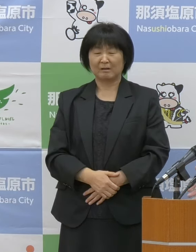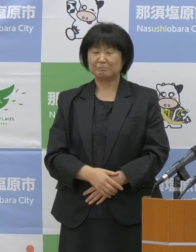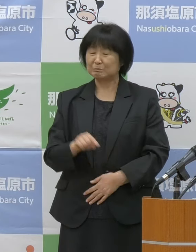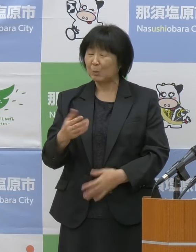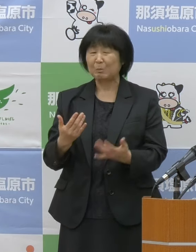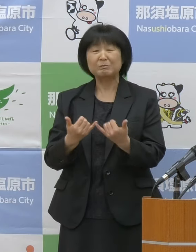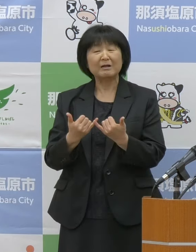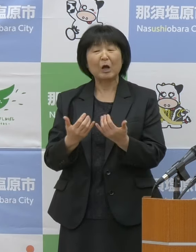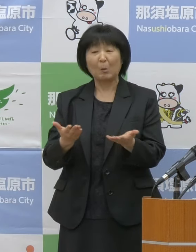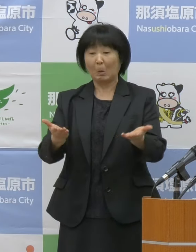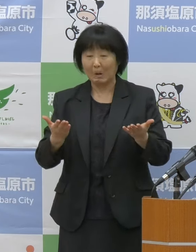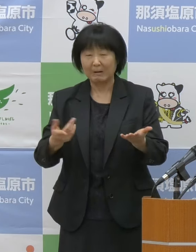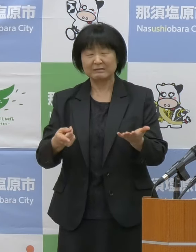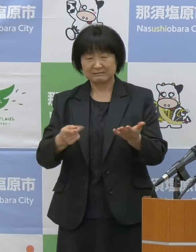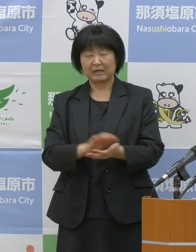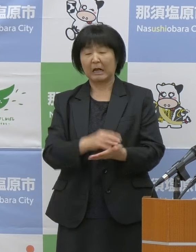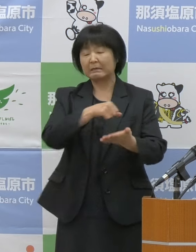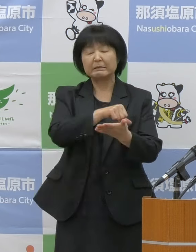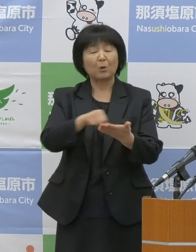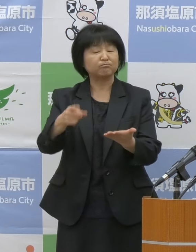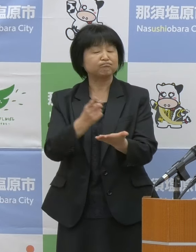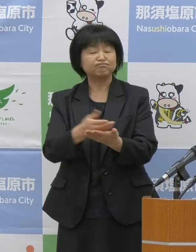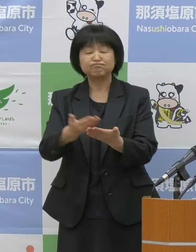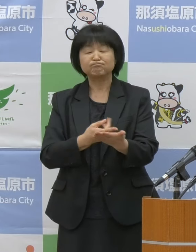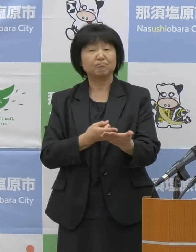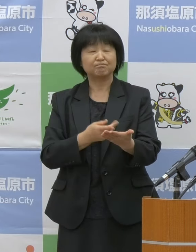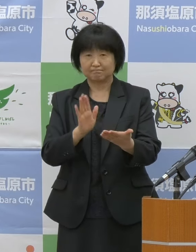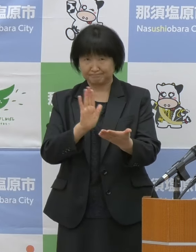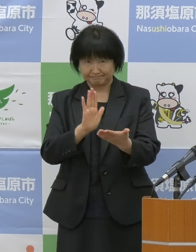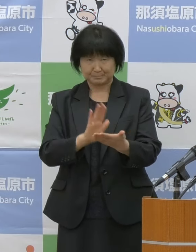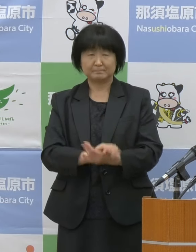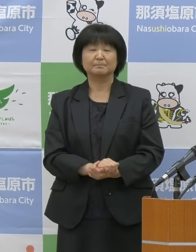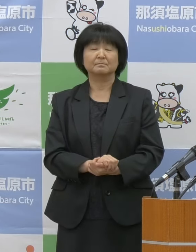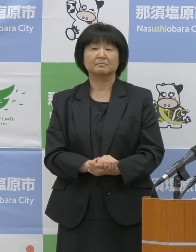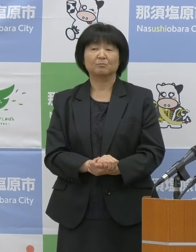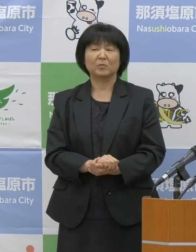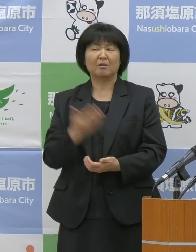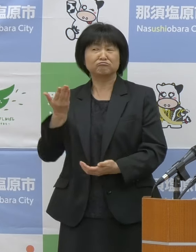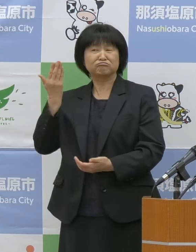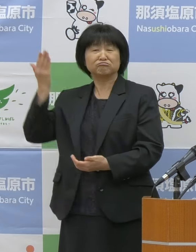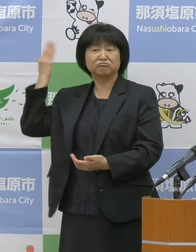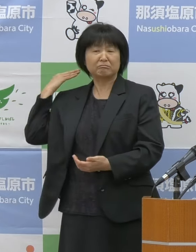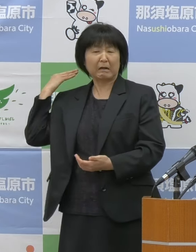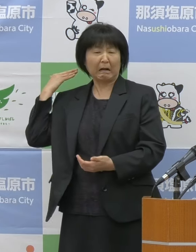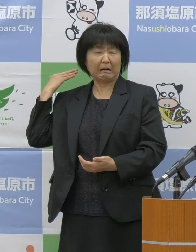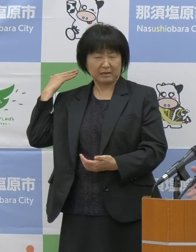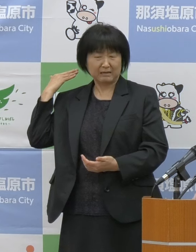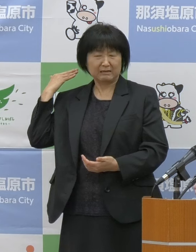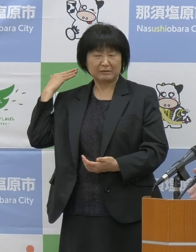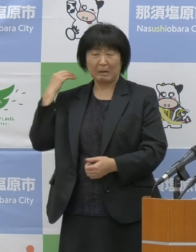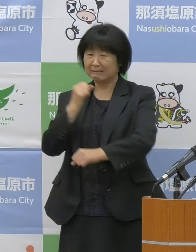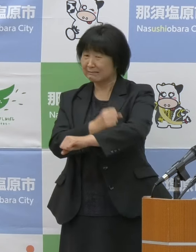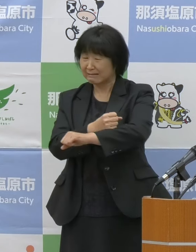害、単に記録として残すのではなくて、やはり当時の緊張感や非